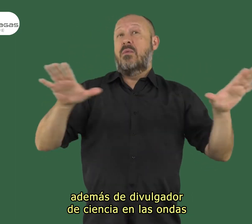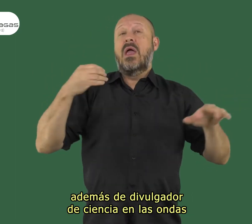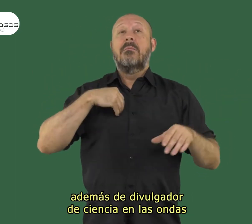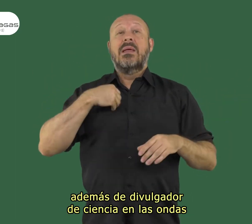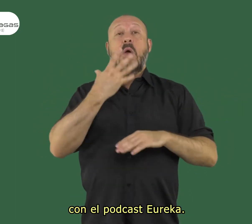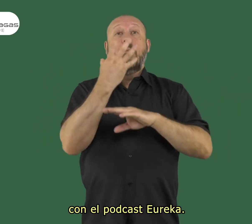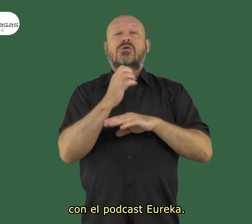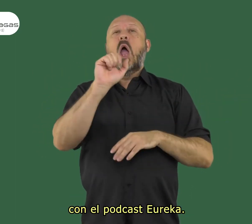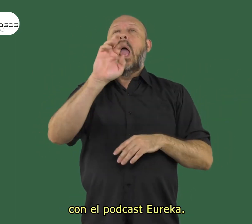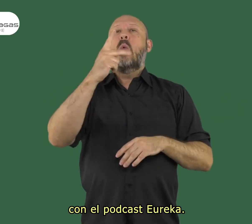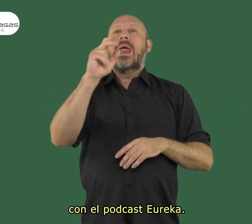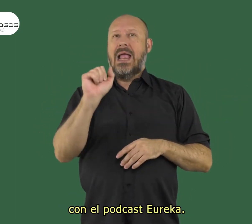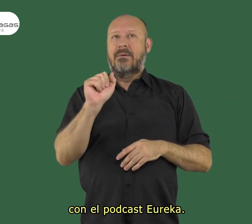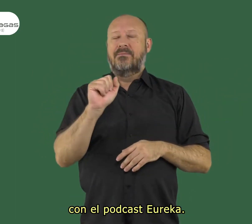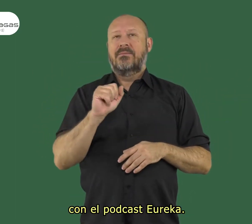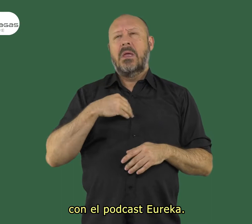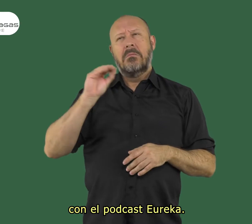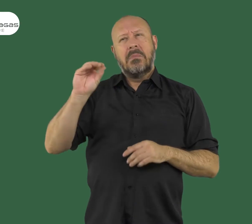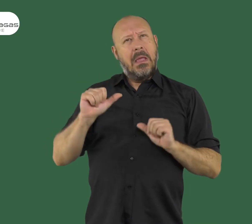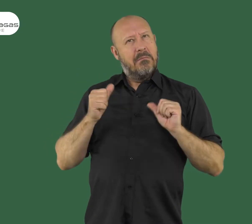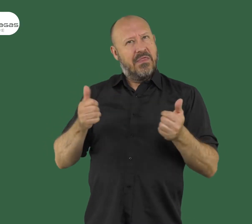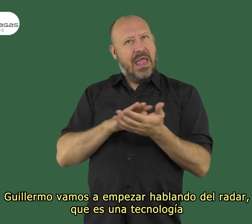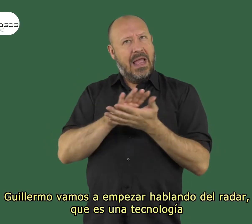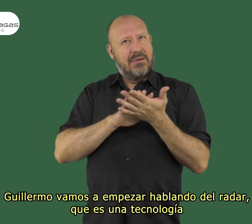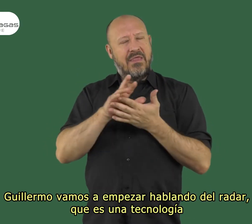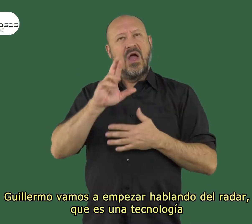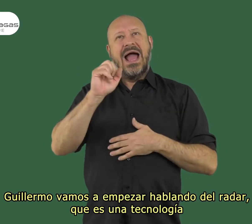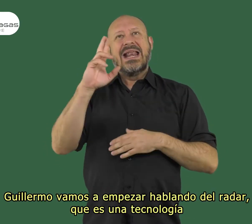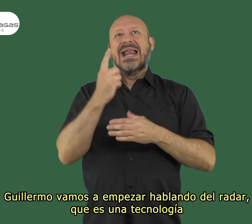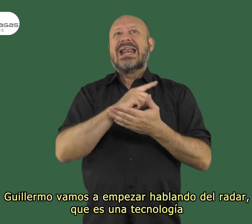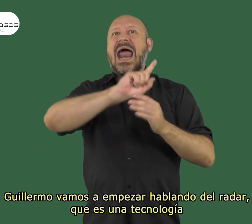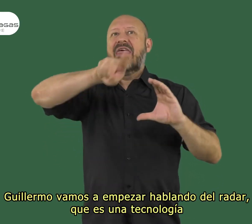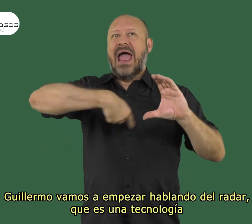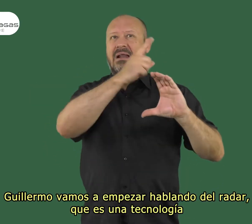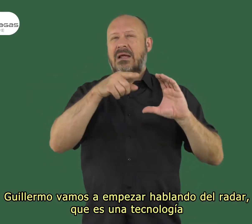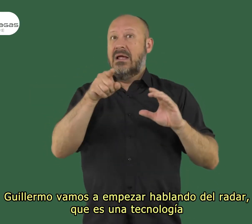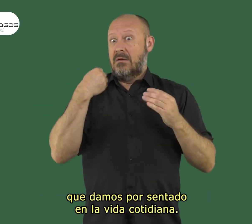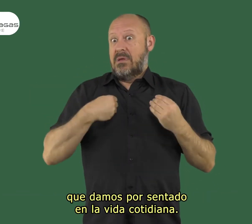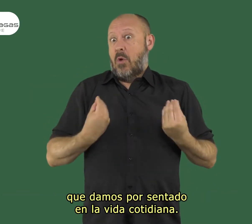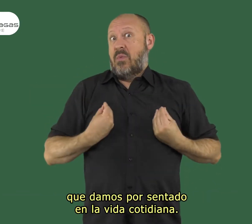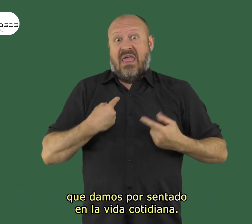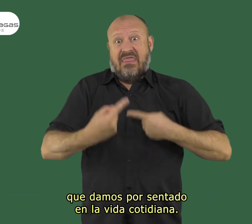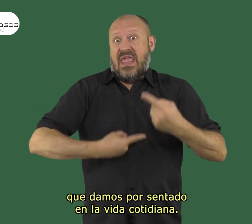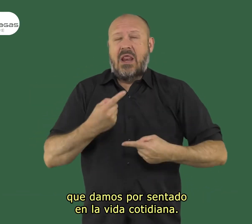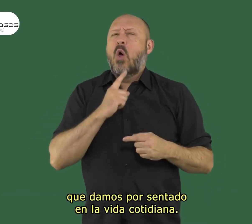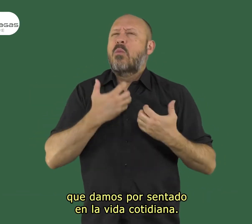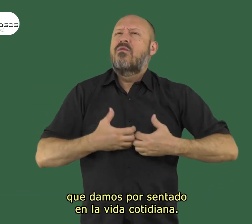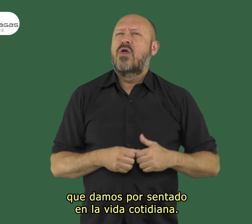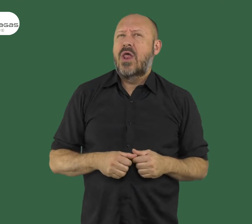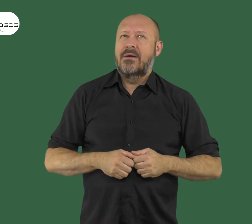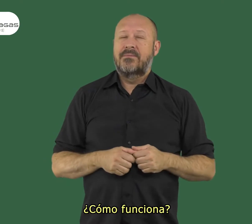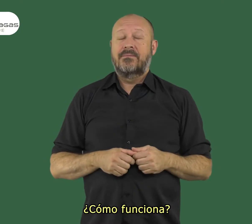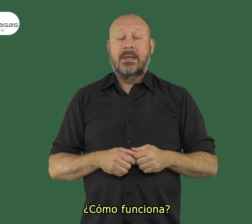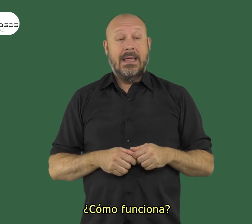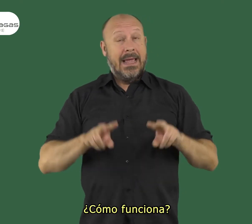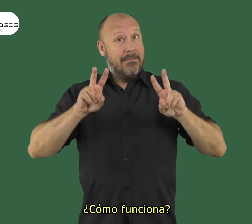ciencia en las ondas con el podcast Eureka. Guillermo, vamos a empezar hablando del radar, que es una tecnología que damos por sentado en la vida cotidiana.